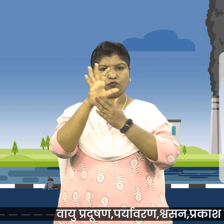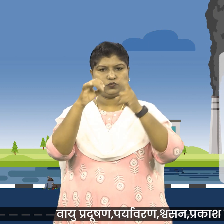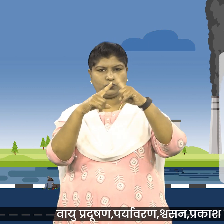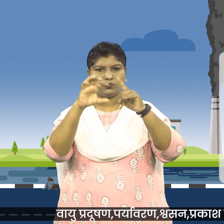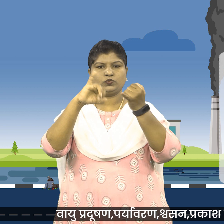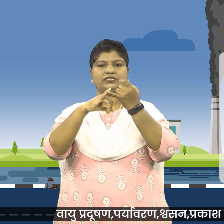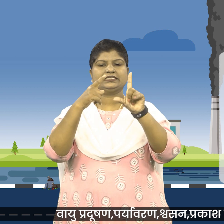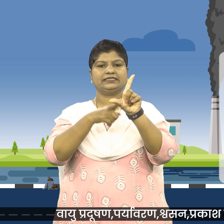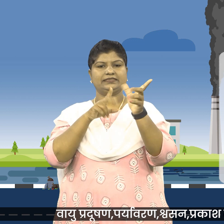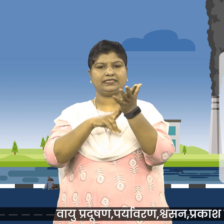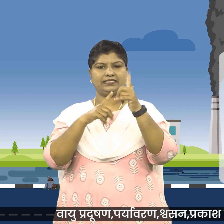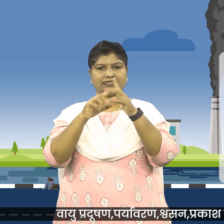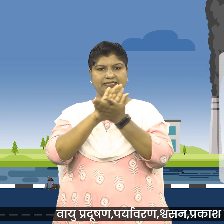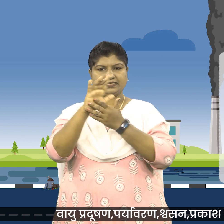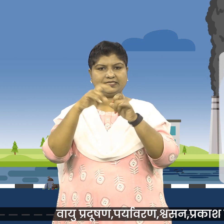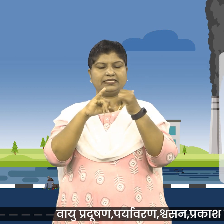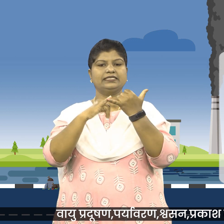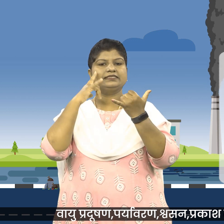प्रकाश संश्लेषण,